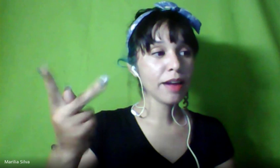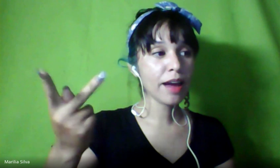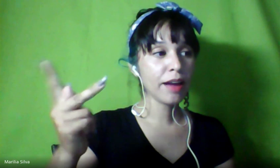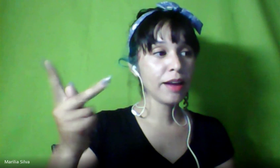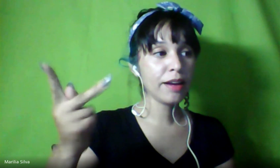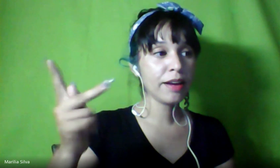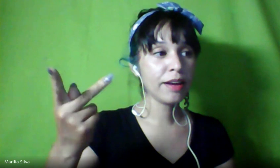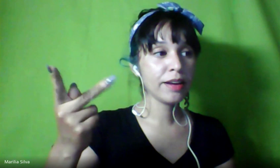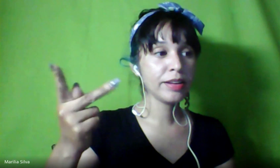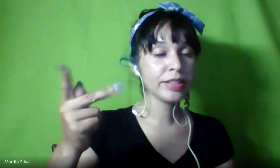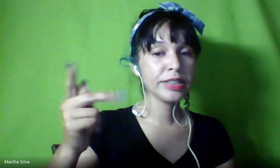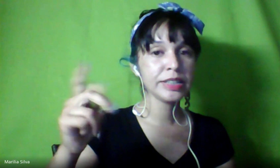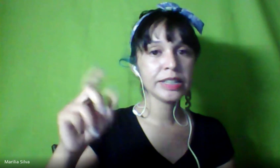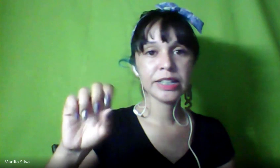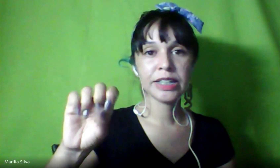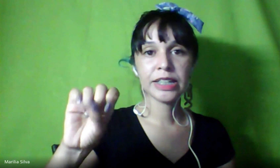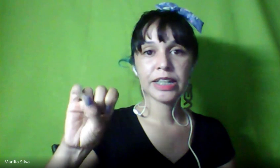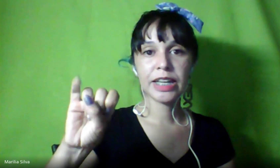H,